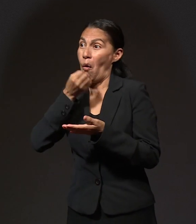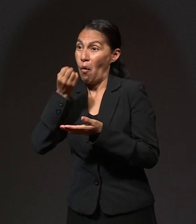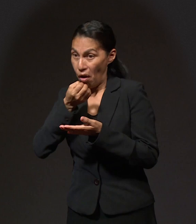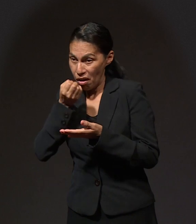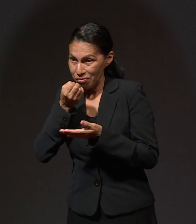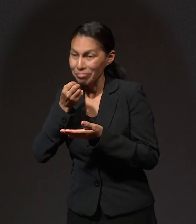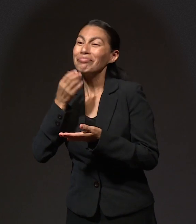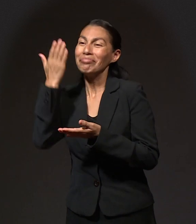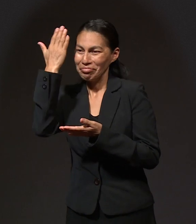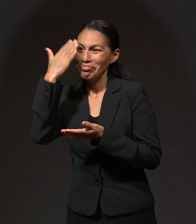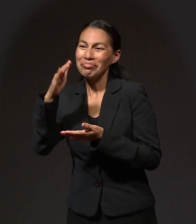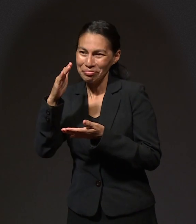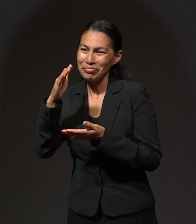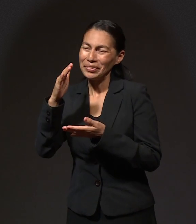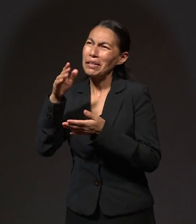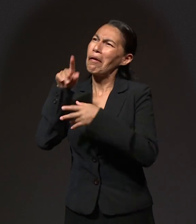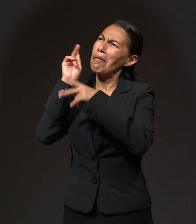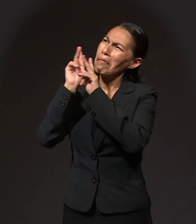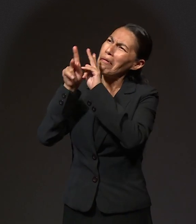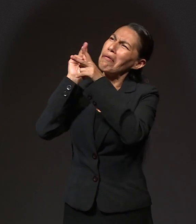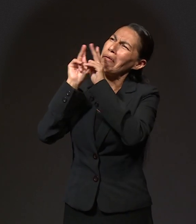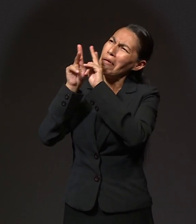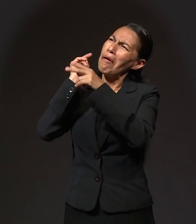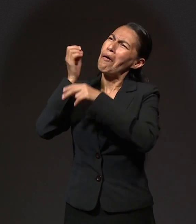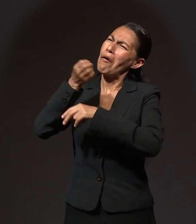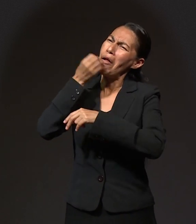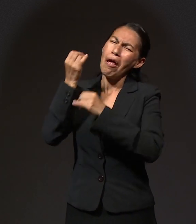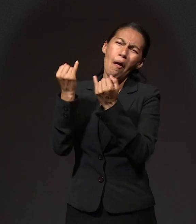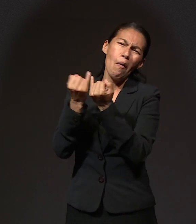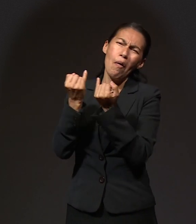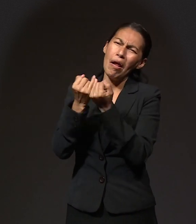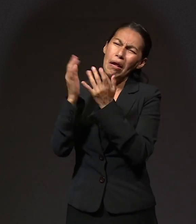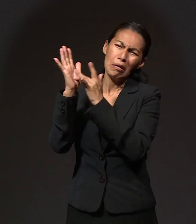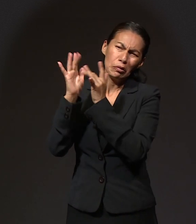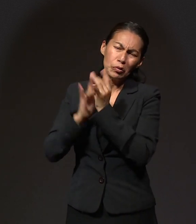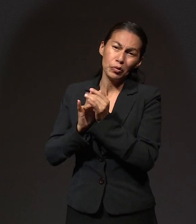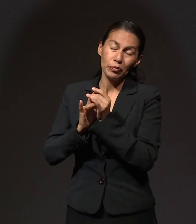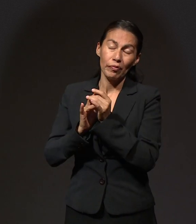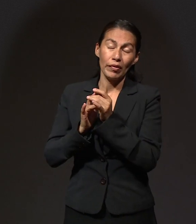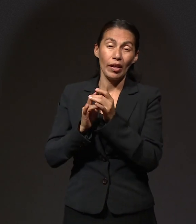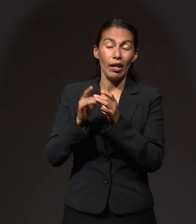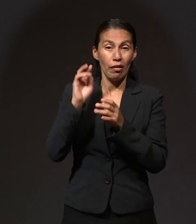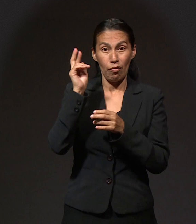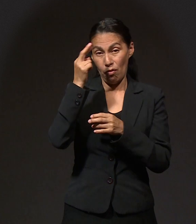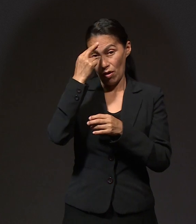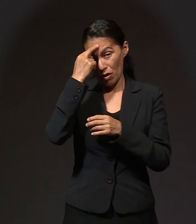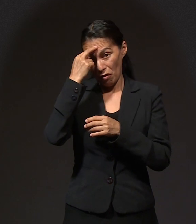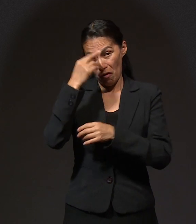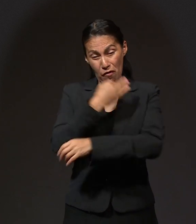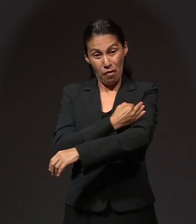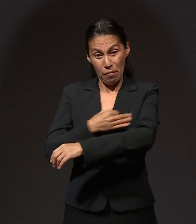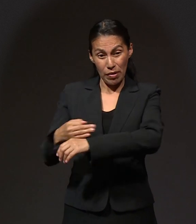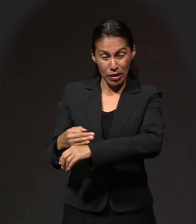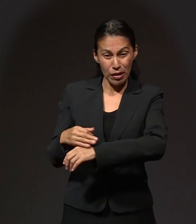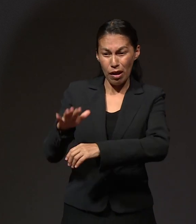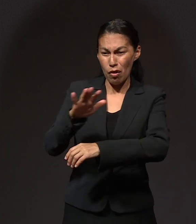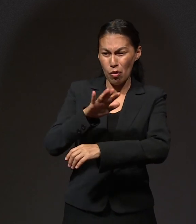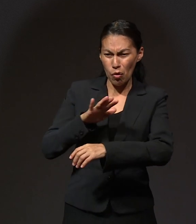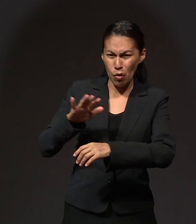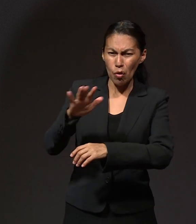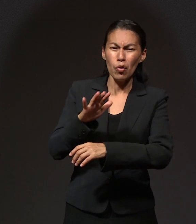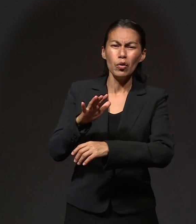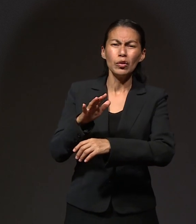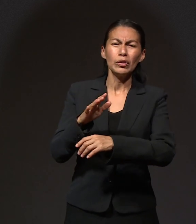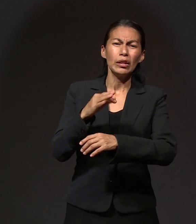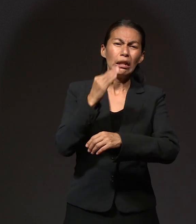a platicar con Dios, a hablar con Dios como un amigo. Me acuerdo que íbamos en el rancho, en el campo, y esas puestas de sol, esos momentos tan especiales, donde